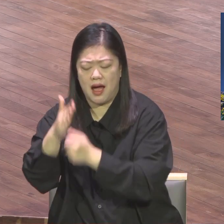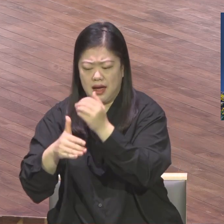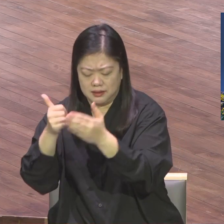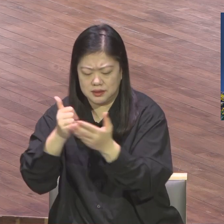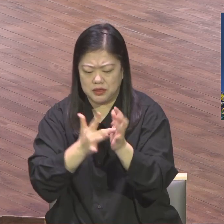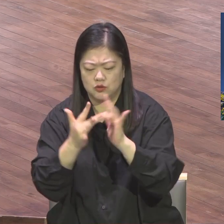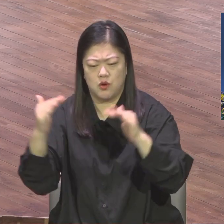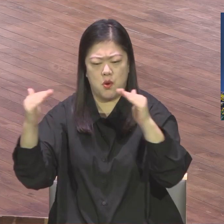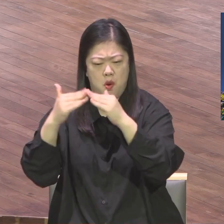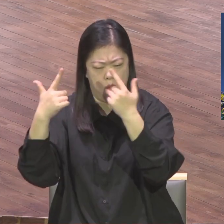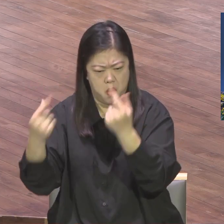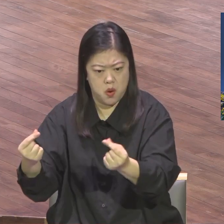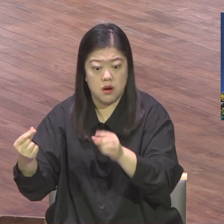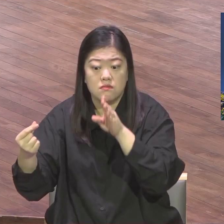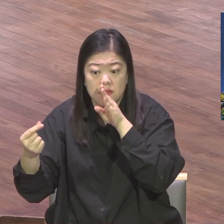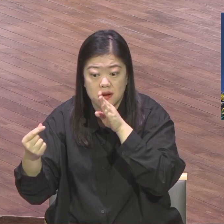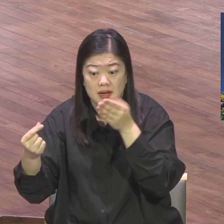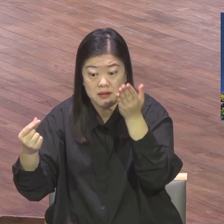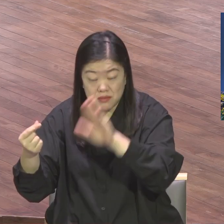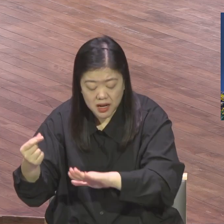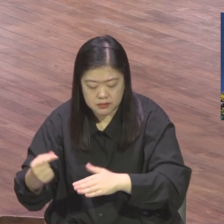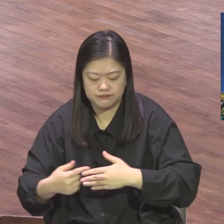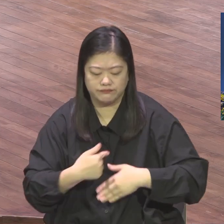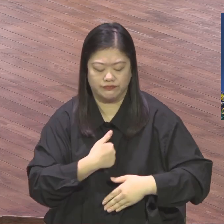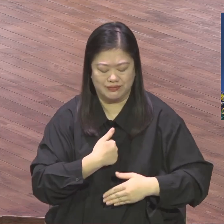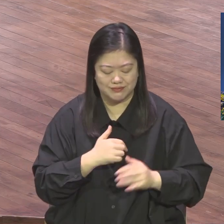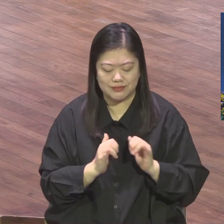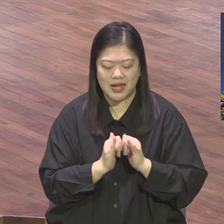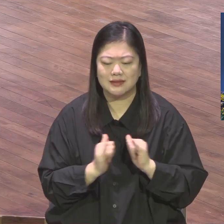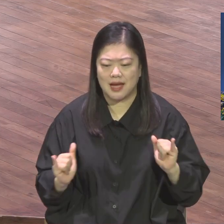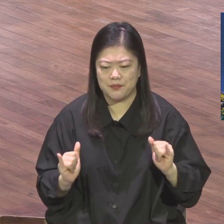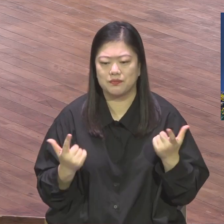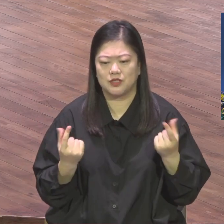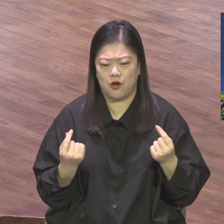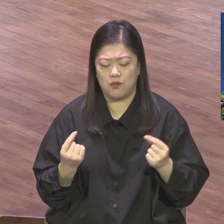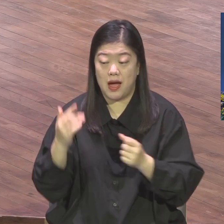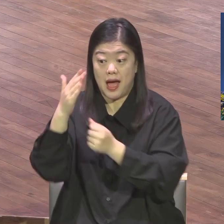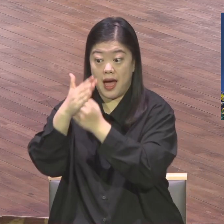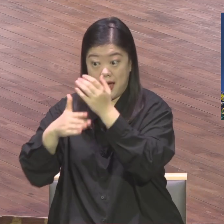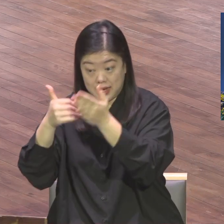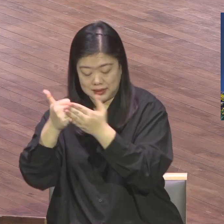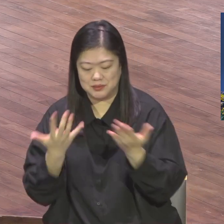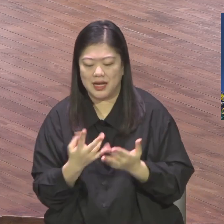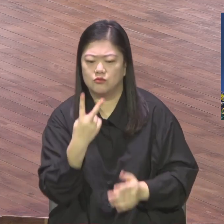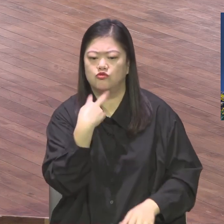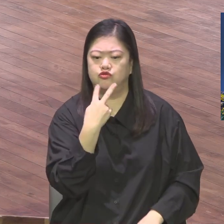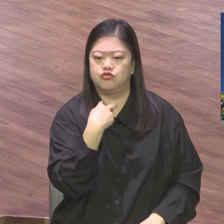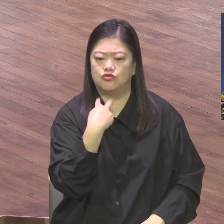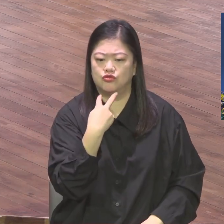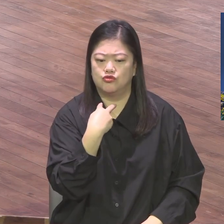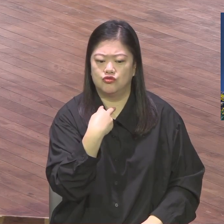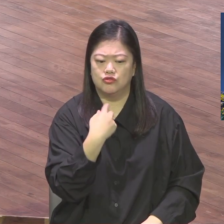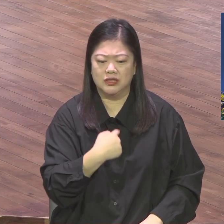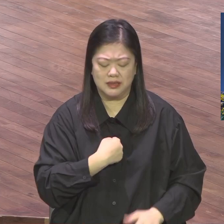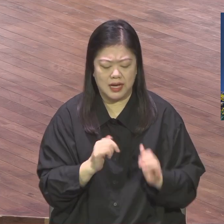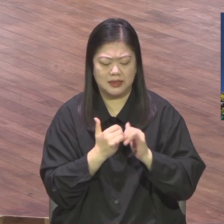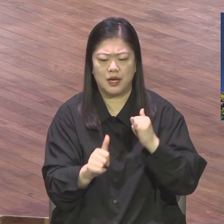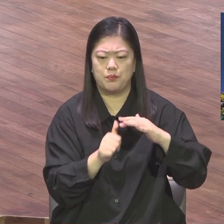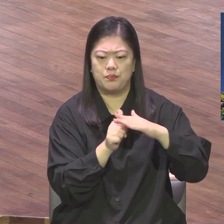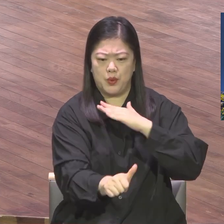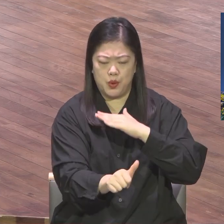3장의 원죄, 잡음죄 모두를 대신 짊어지실 분이심을 여기서 상징을 하고 있는